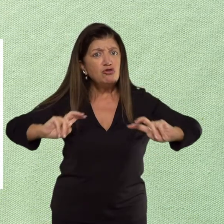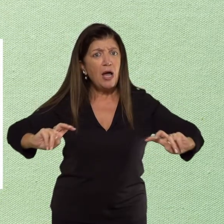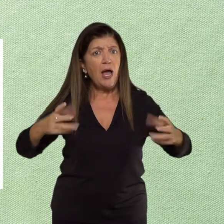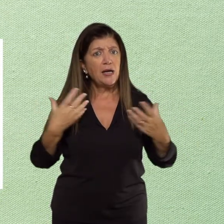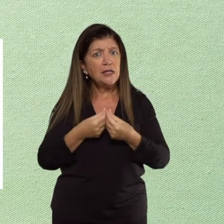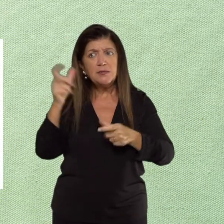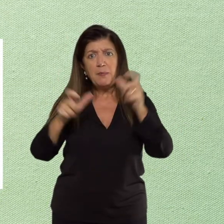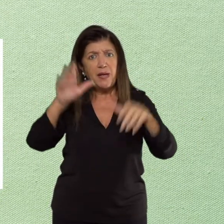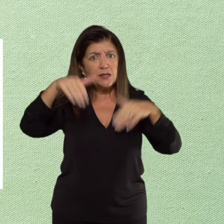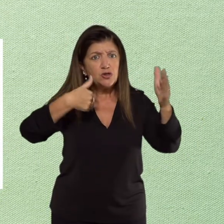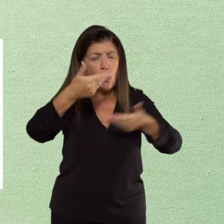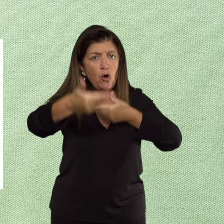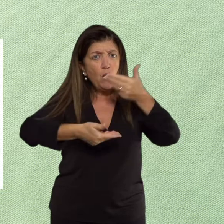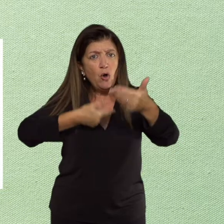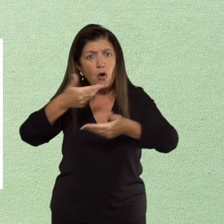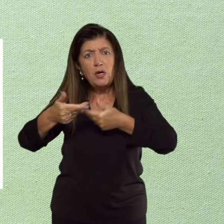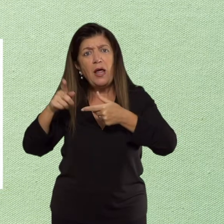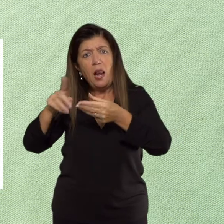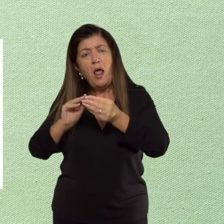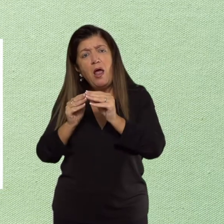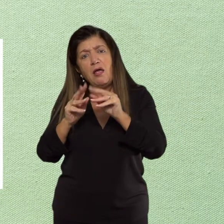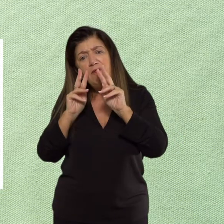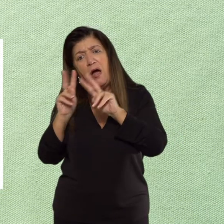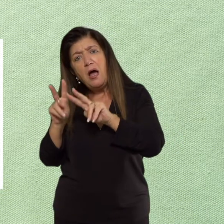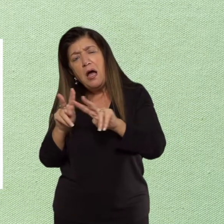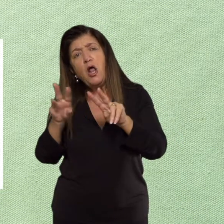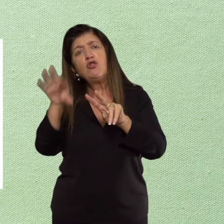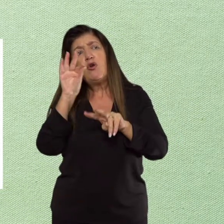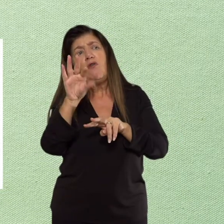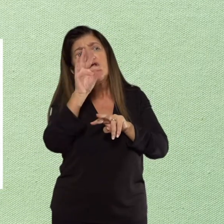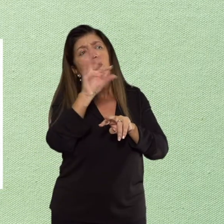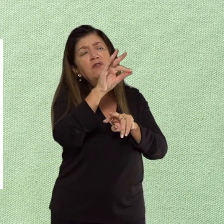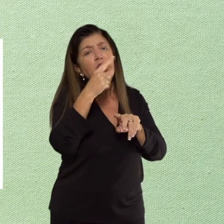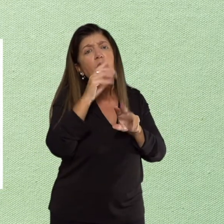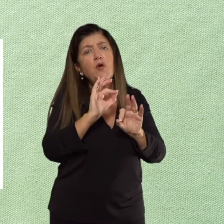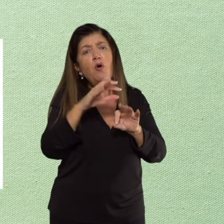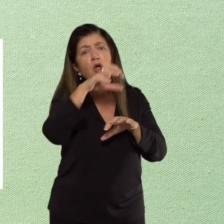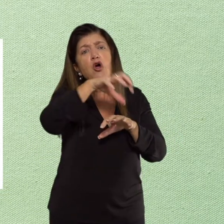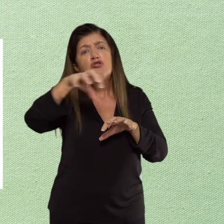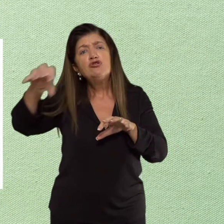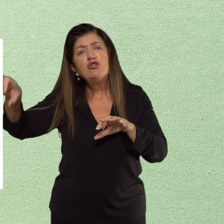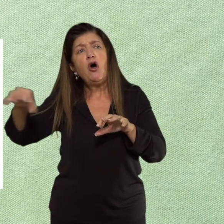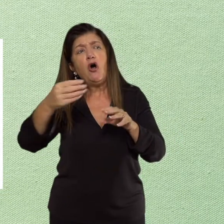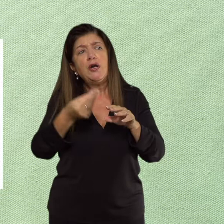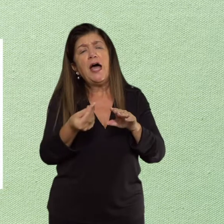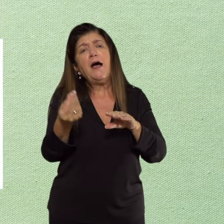creato determinate direttrici di percorrenza per migliorare comunque i collegamenti